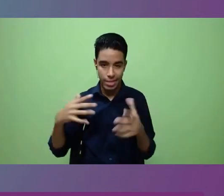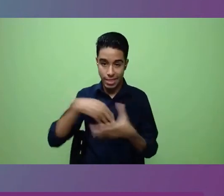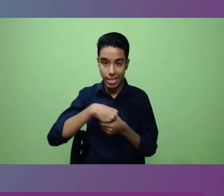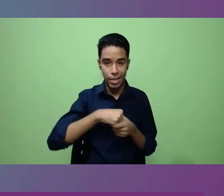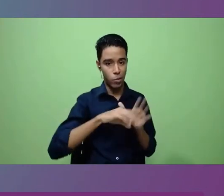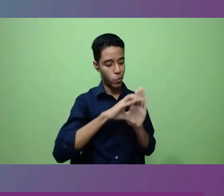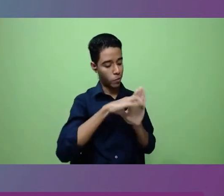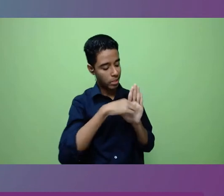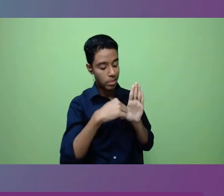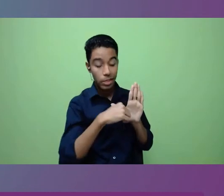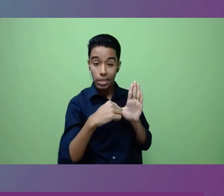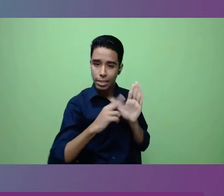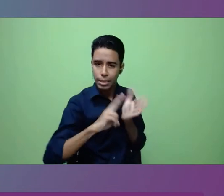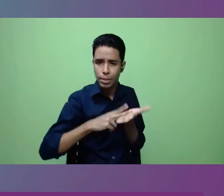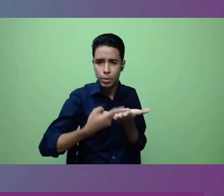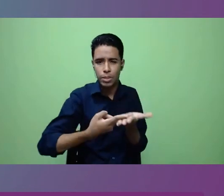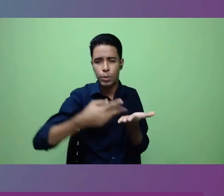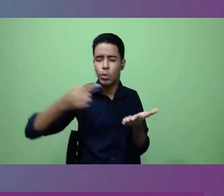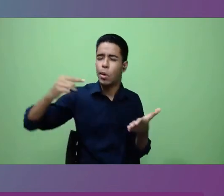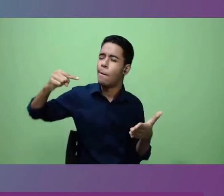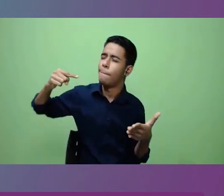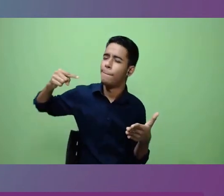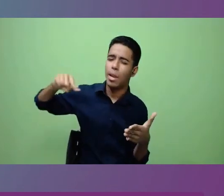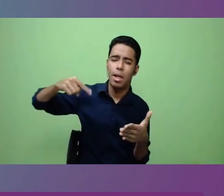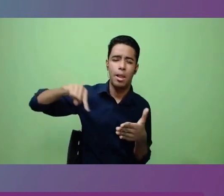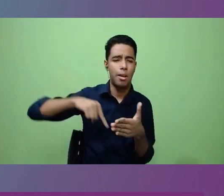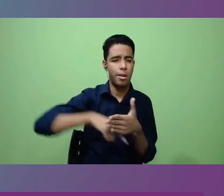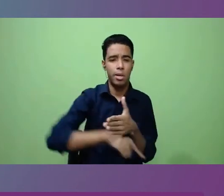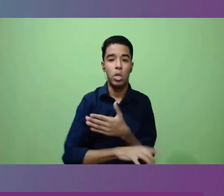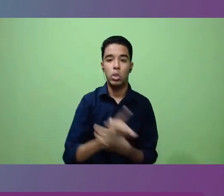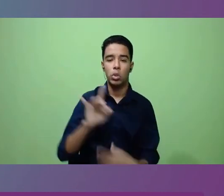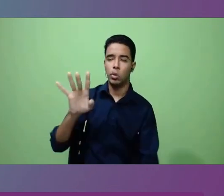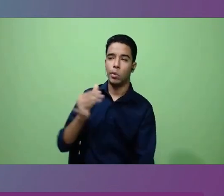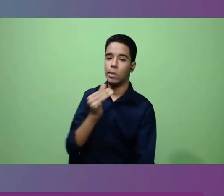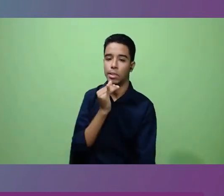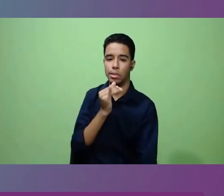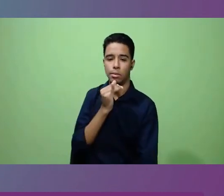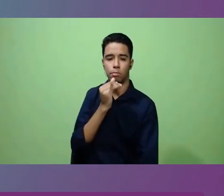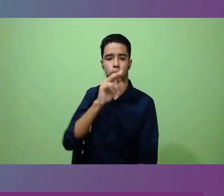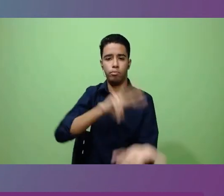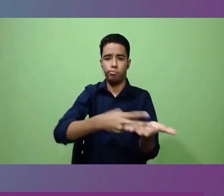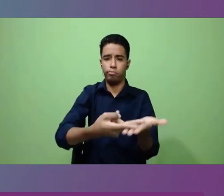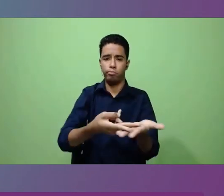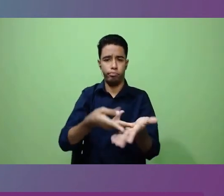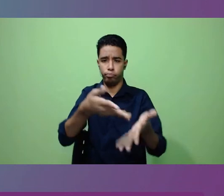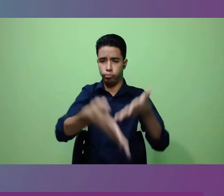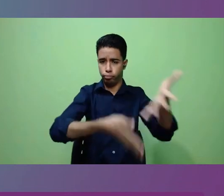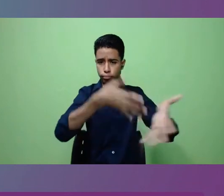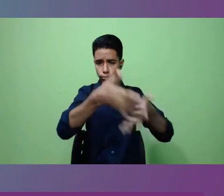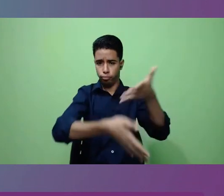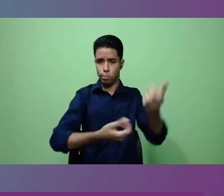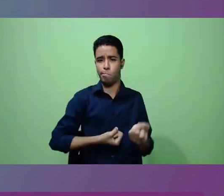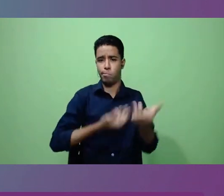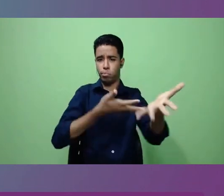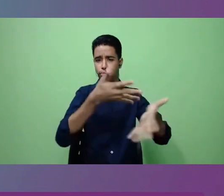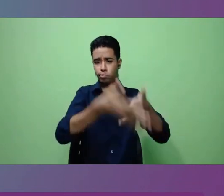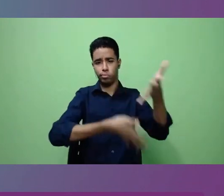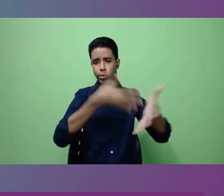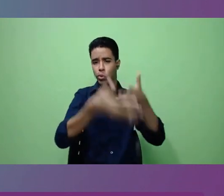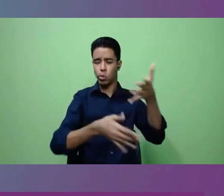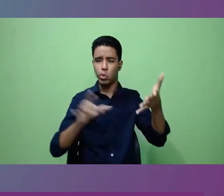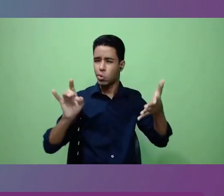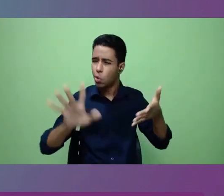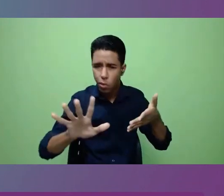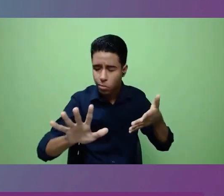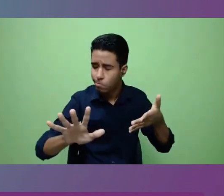é muito mais do que apenas essa atividade tradutória em si. Quando nós estamos realizando